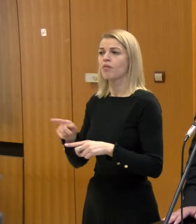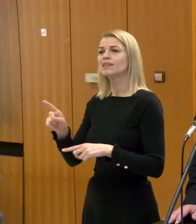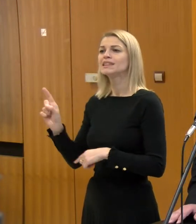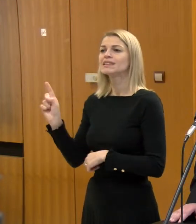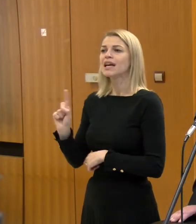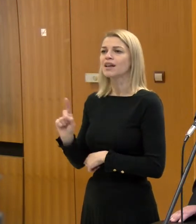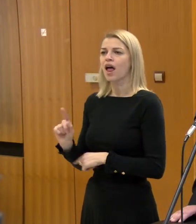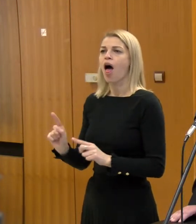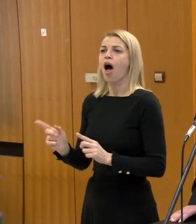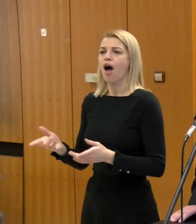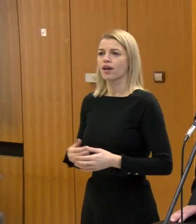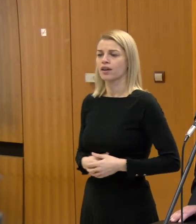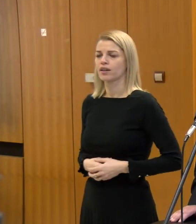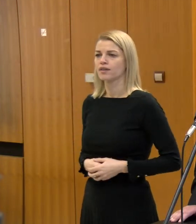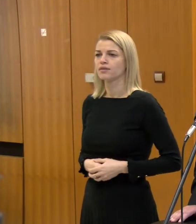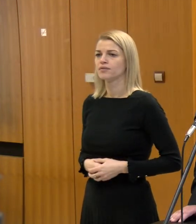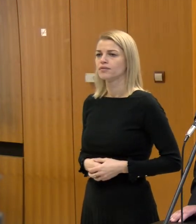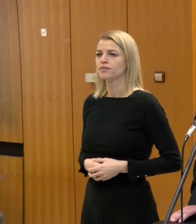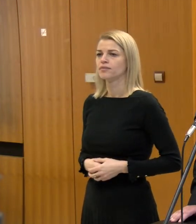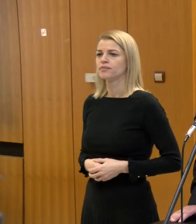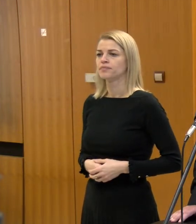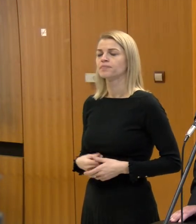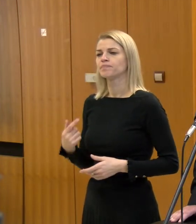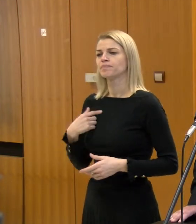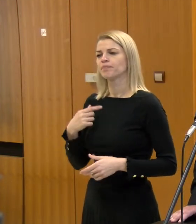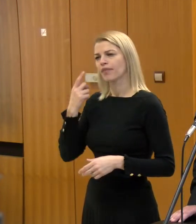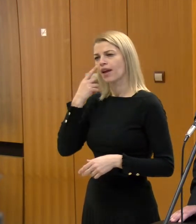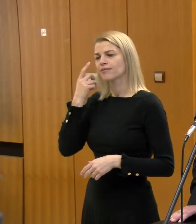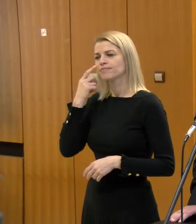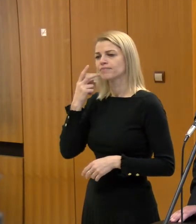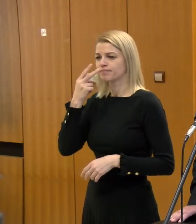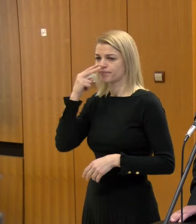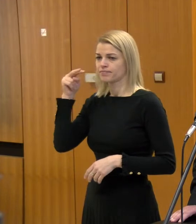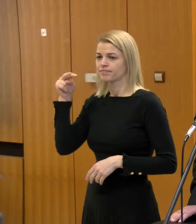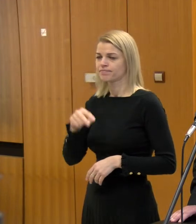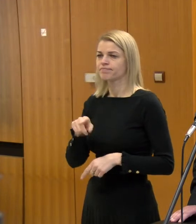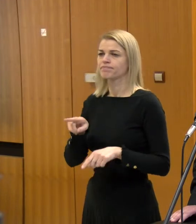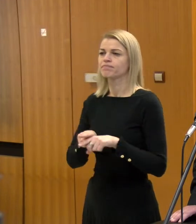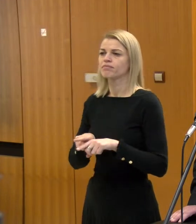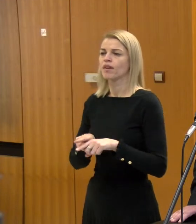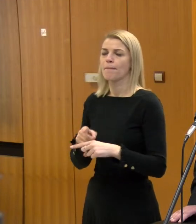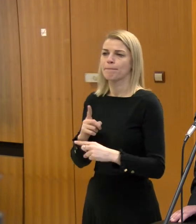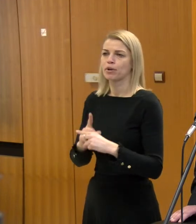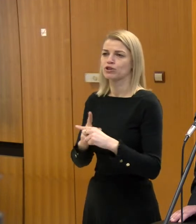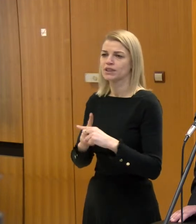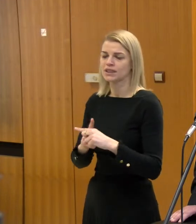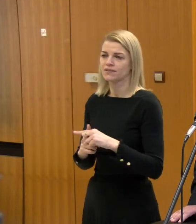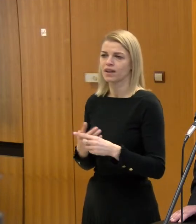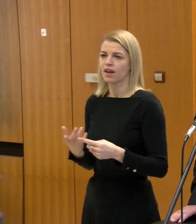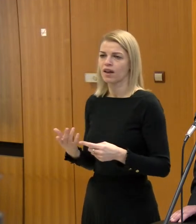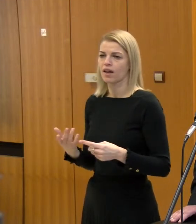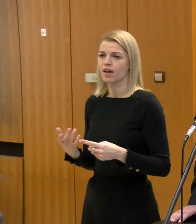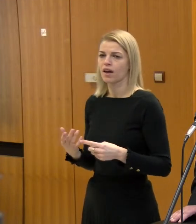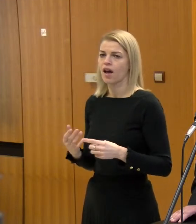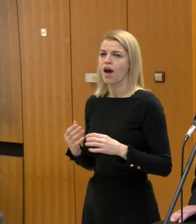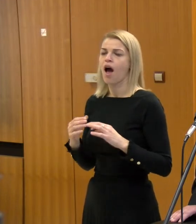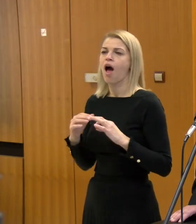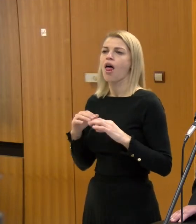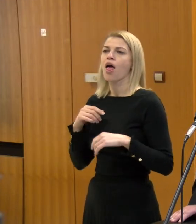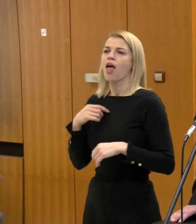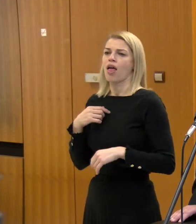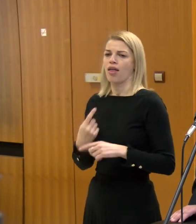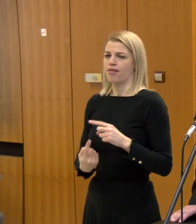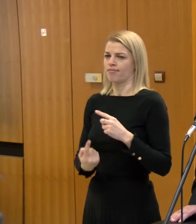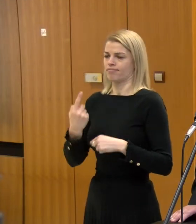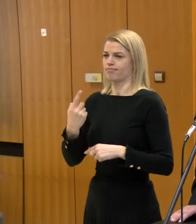No, ja sa zvyknem na veci pozerať pozitívne a konštruktívne, čo sa mi nejaví až také bežné v